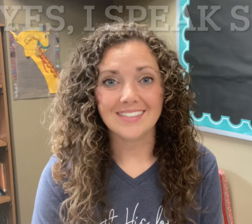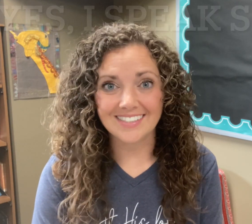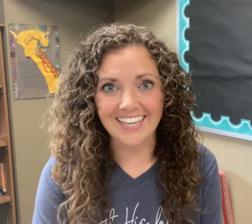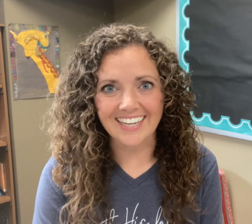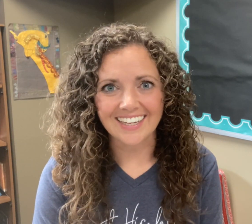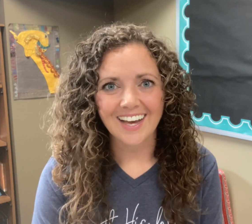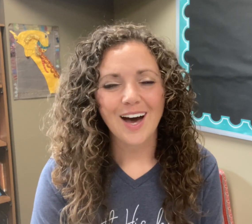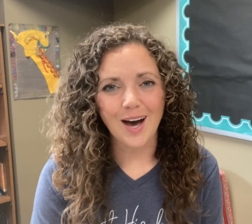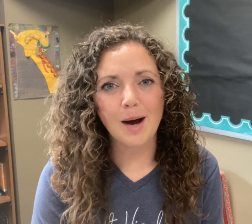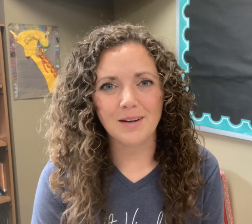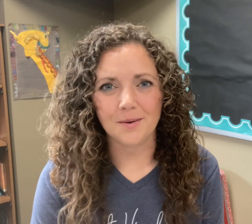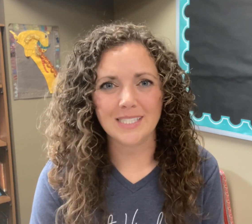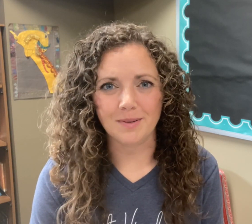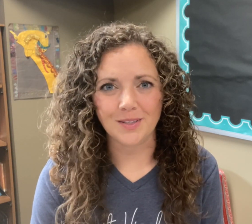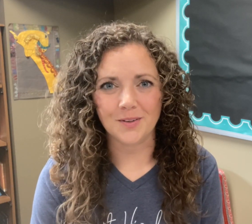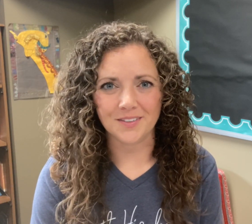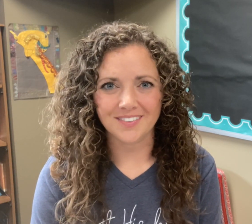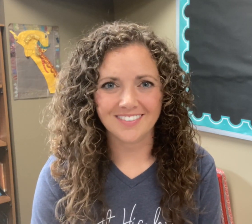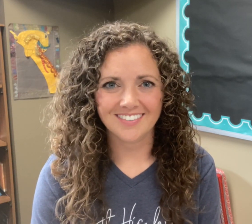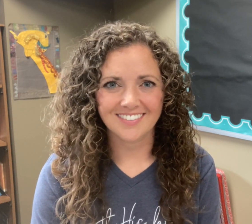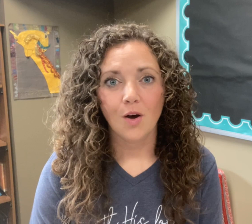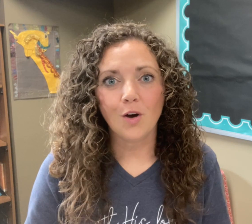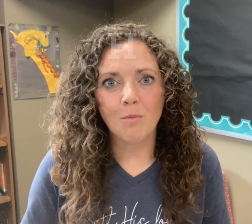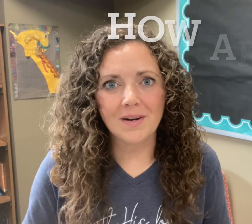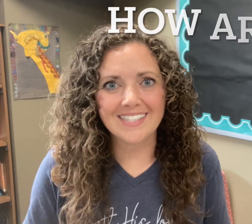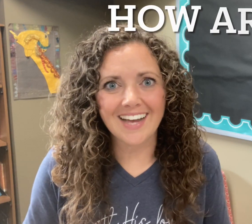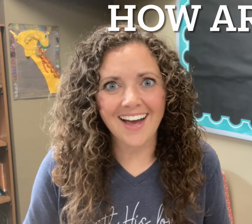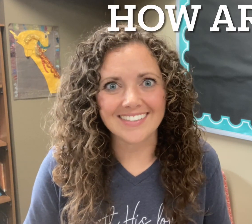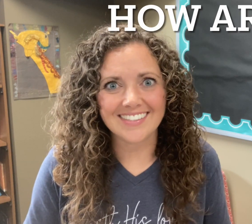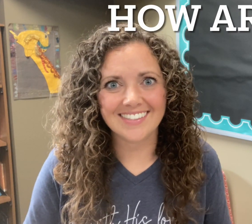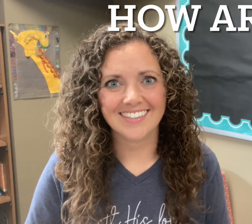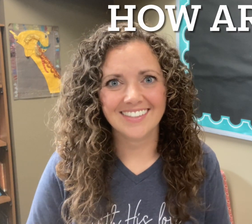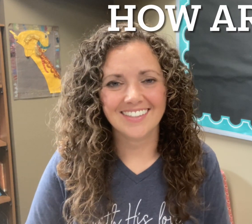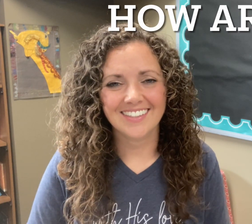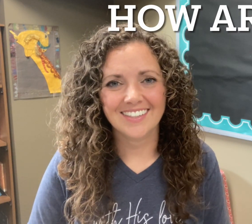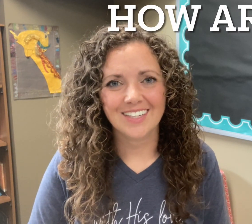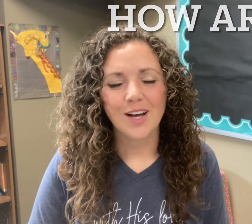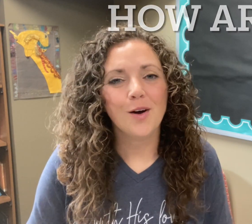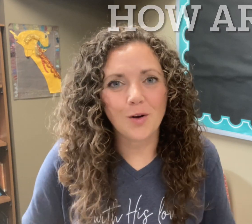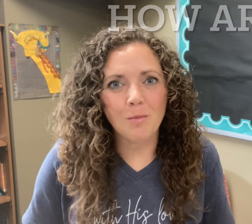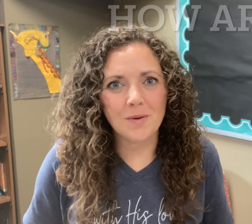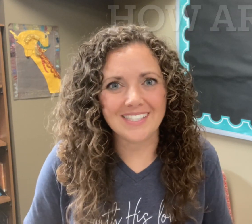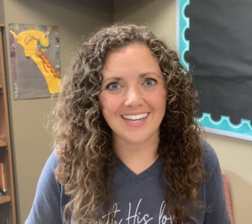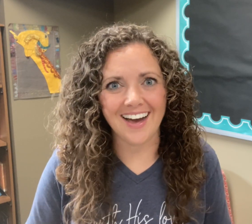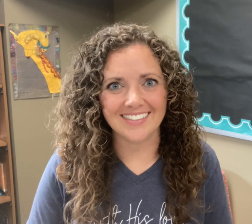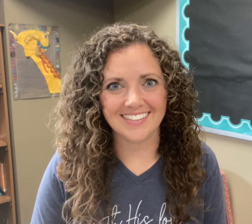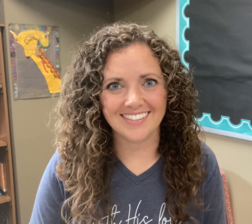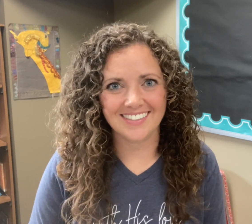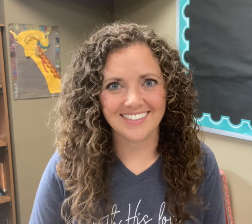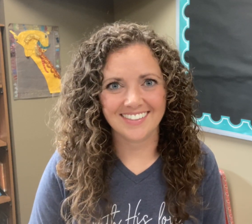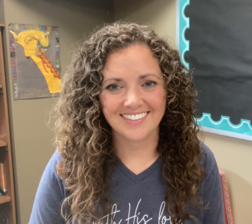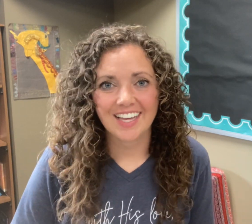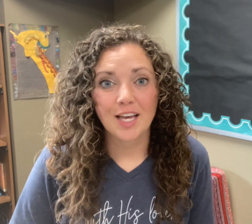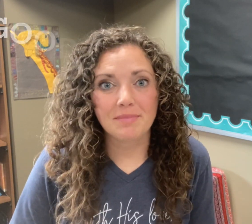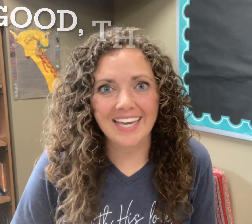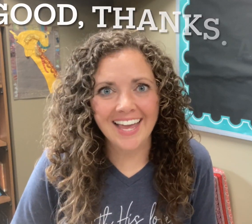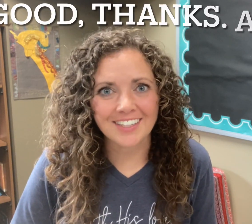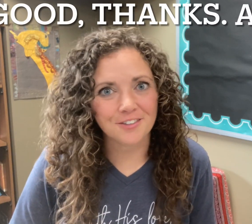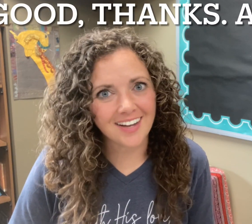Sí, hablo español. ¿Cómo estás? ¿Cómo estás? Bien,